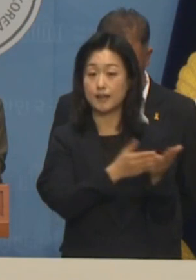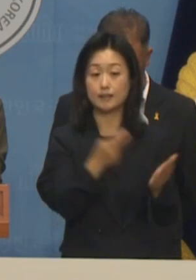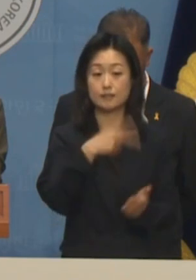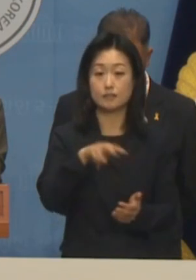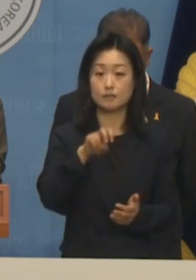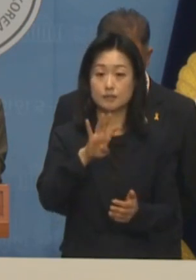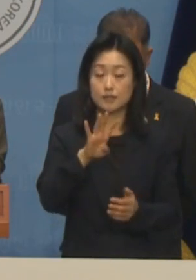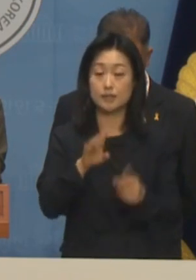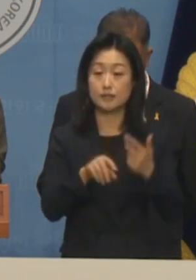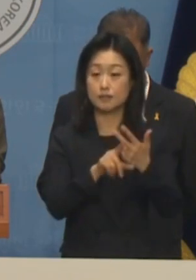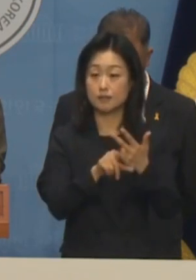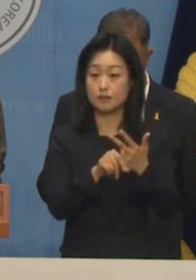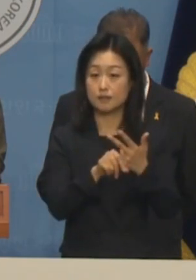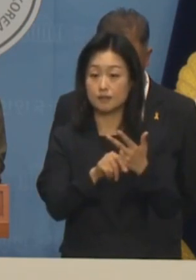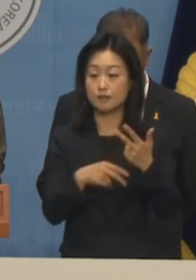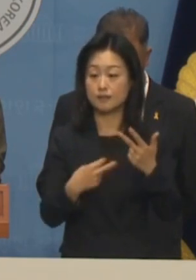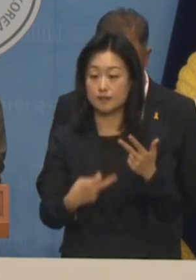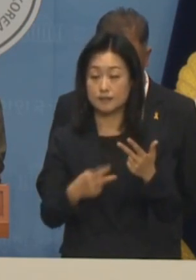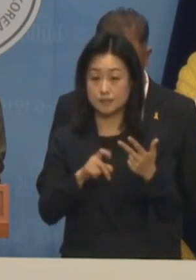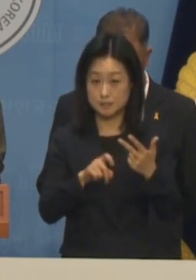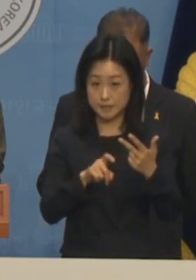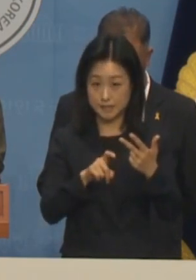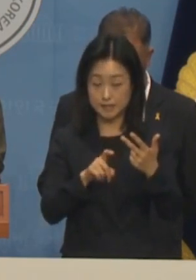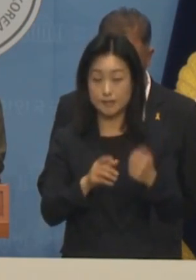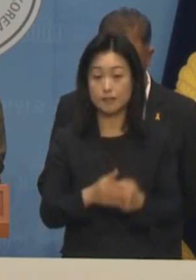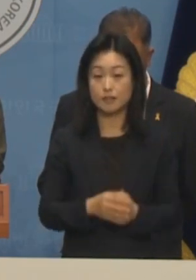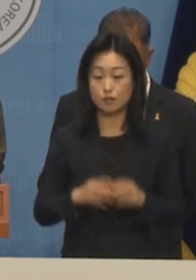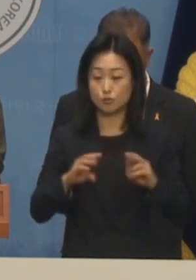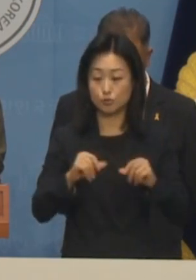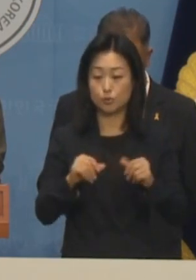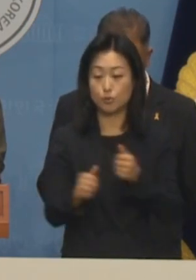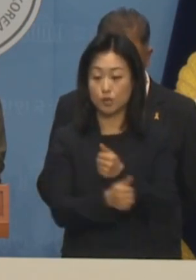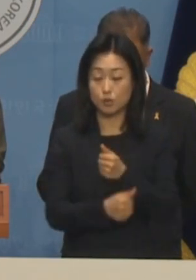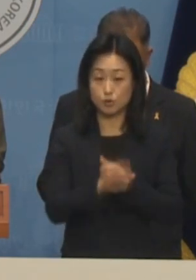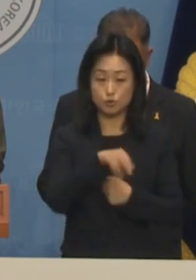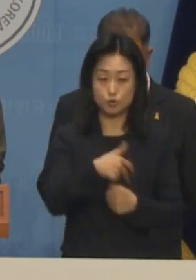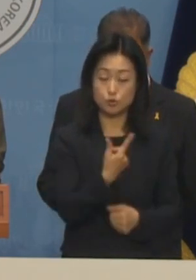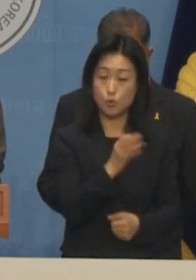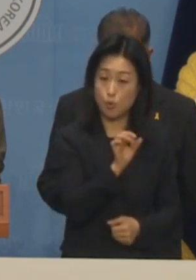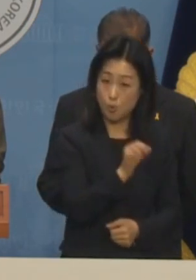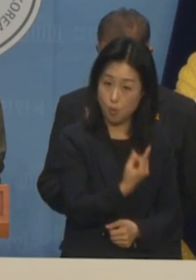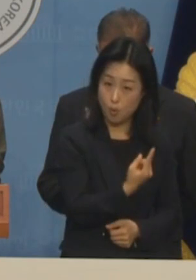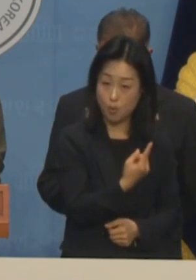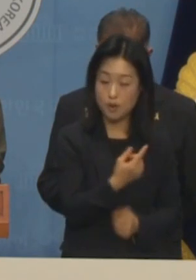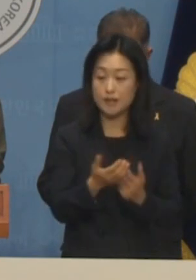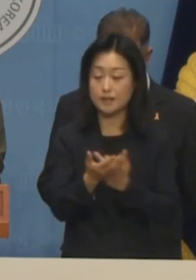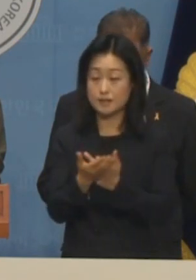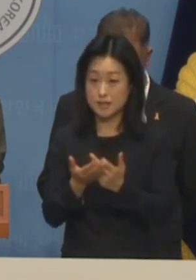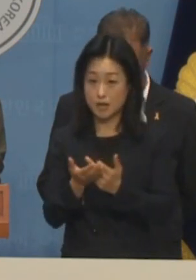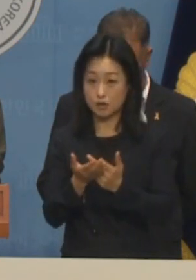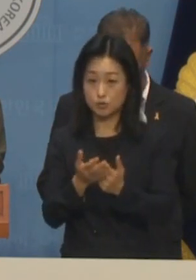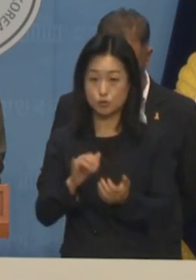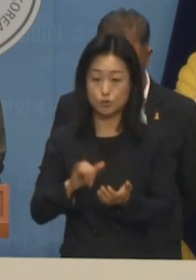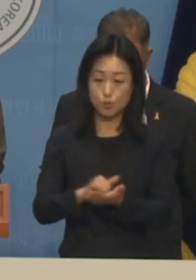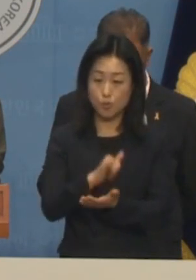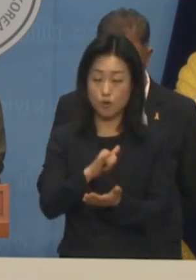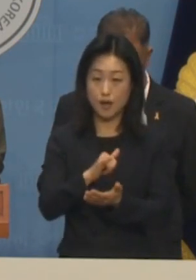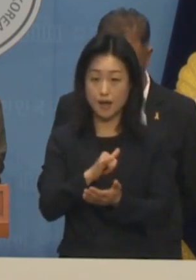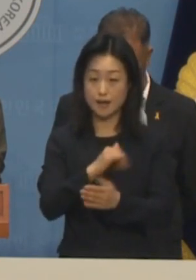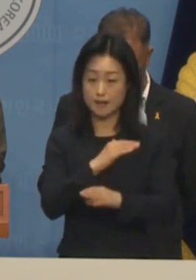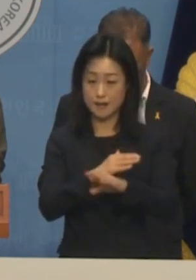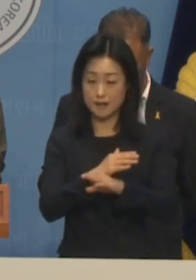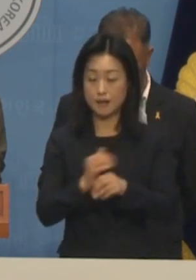2024년 7월 11일 국토교통위원회 윤종호 의원 제주 제2공항 강행 저지 비상